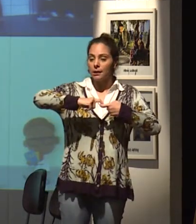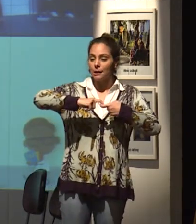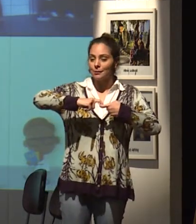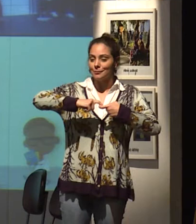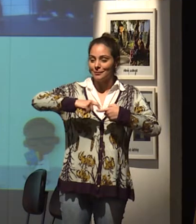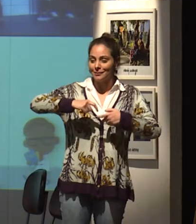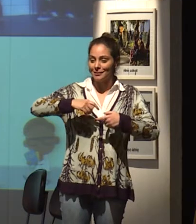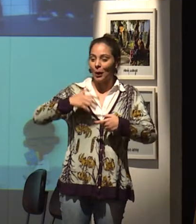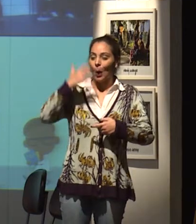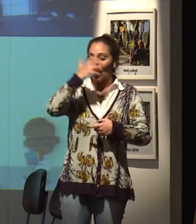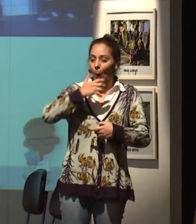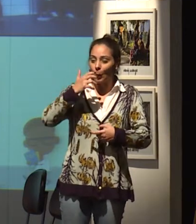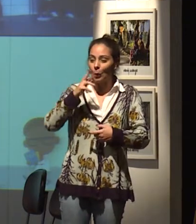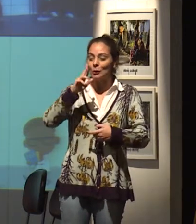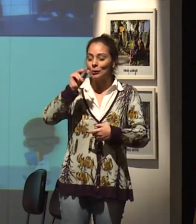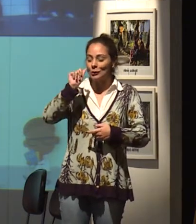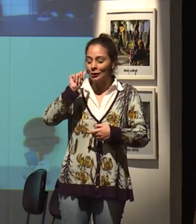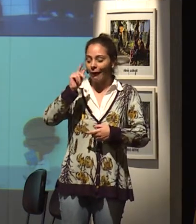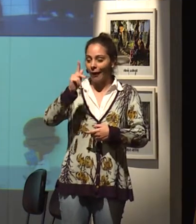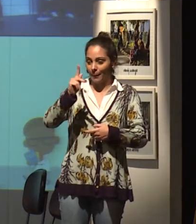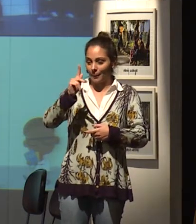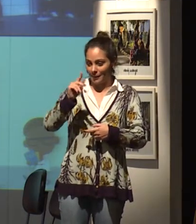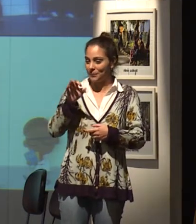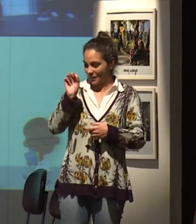ele está fazendo uma parceria com um rapper.